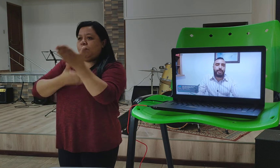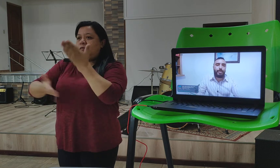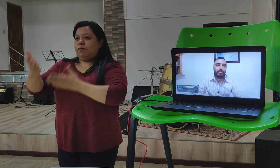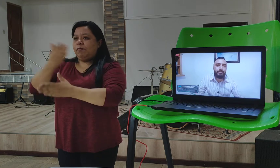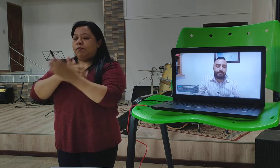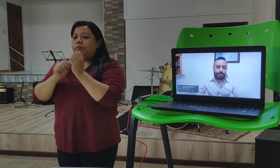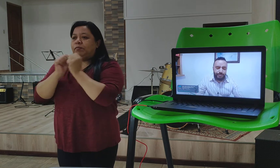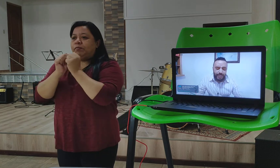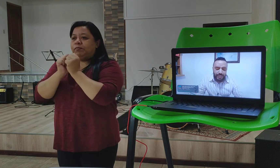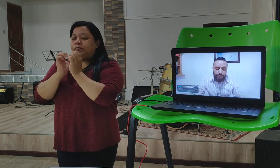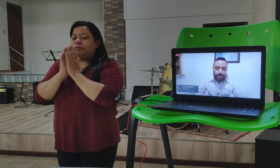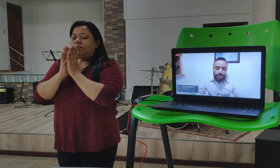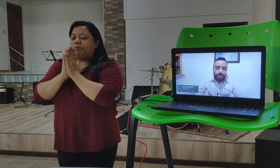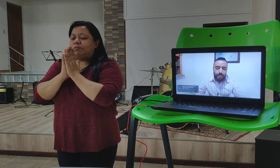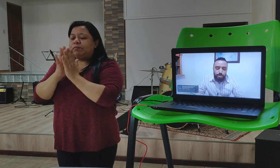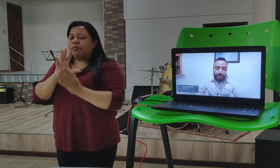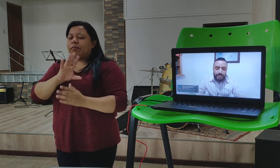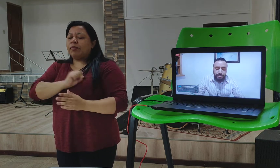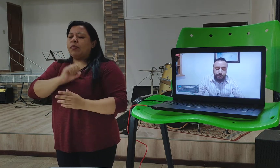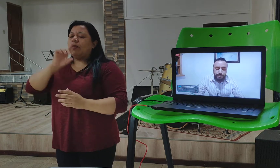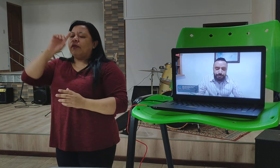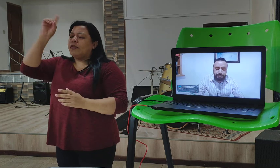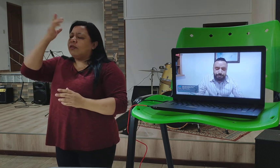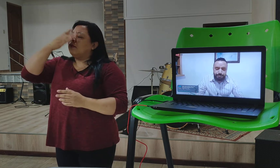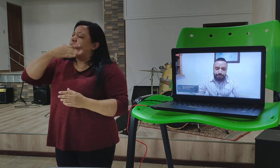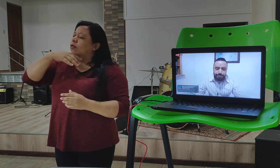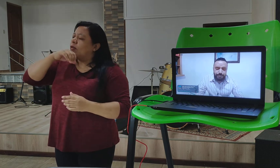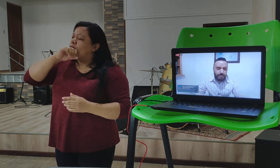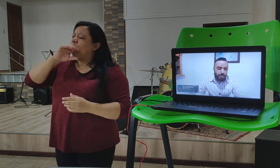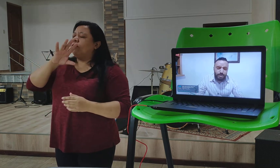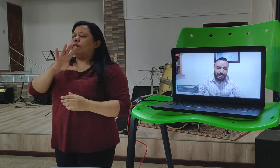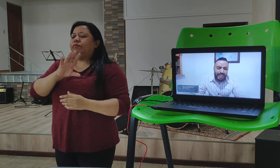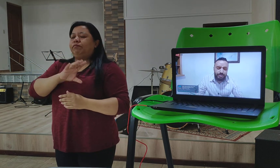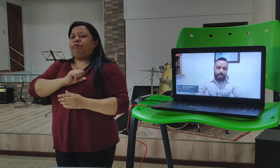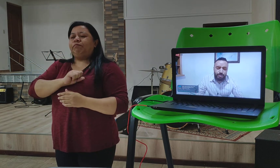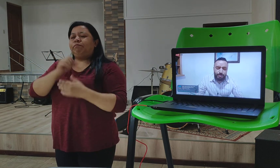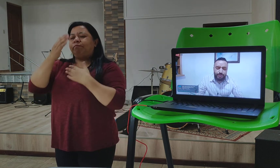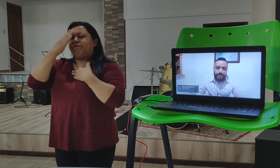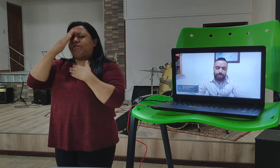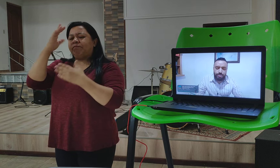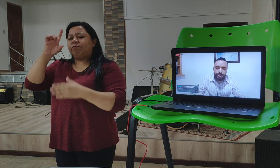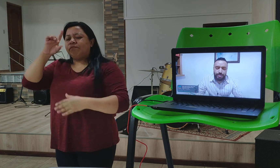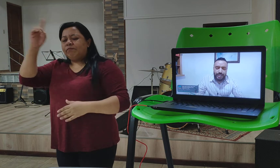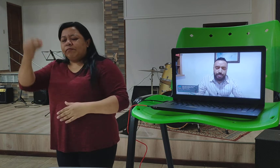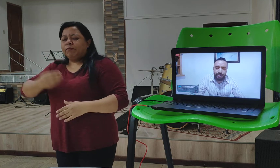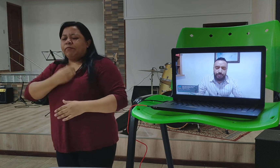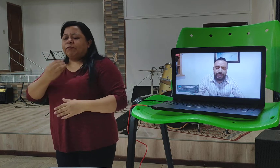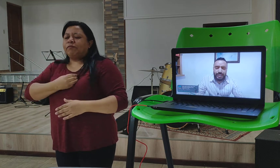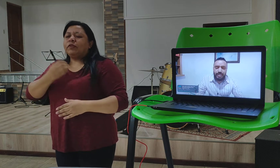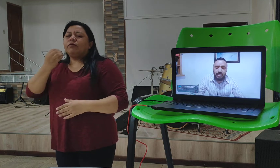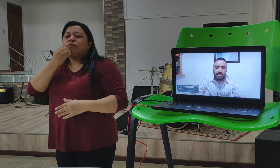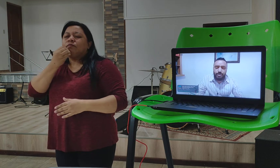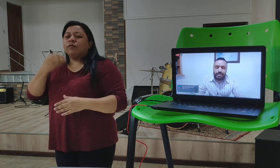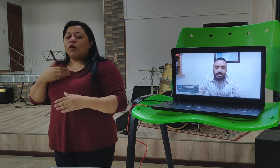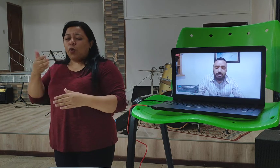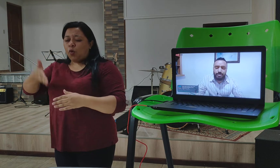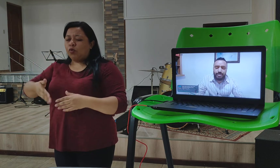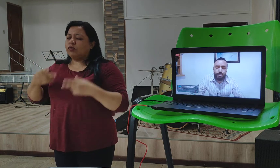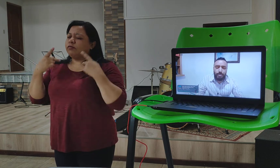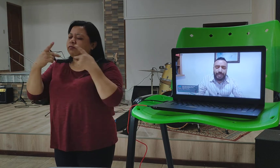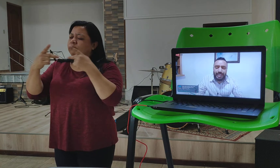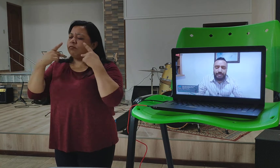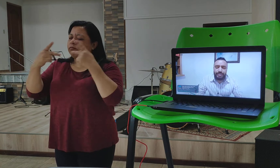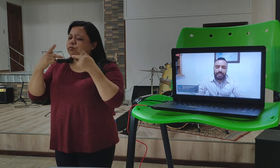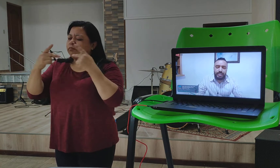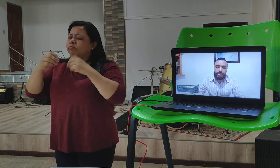vocês, tá bom? Querido e amado Deus, Pai de amor, muito obrigado, Deus, pelo privilégio que o Senhor me dá de poder falar com esses irmãos